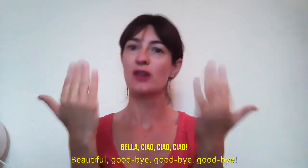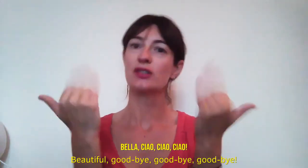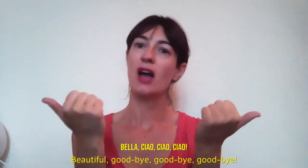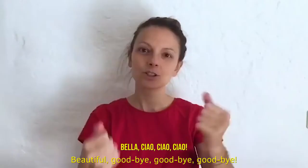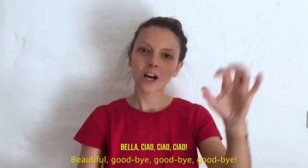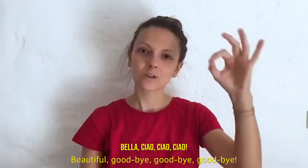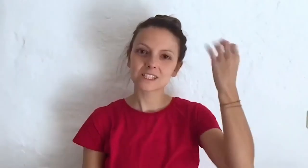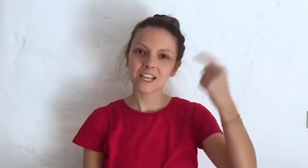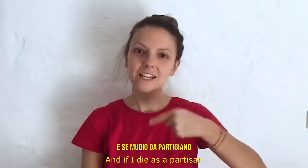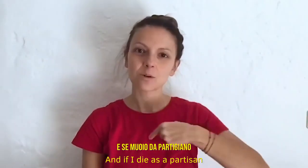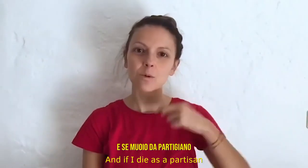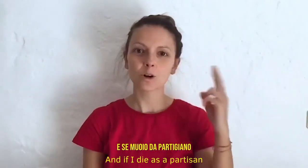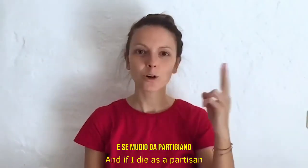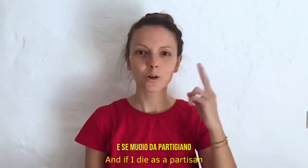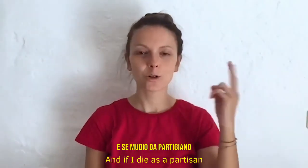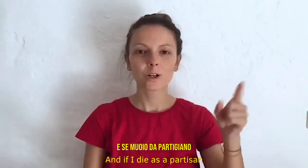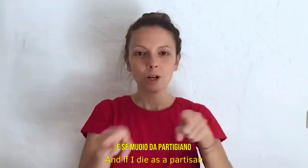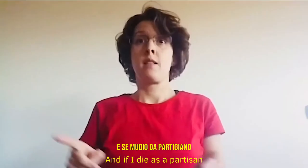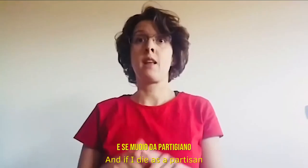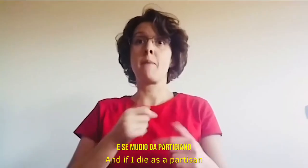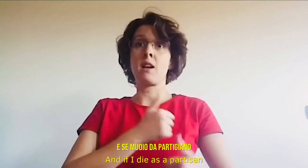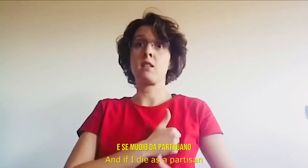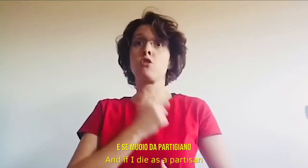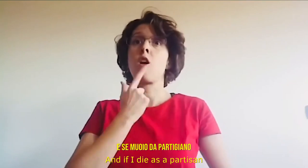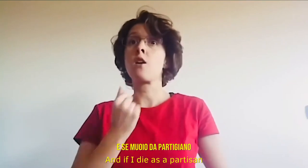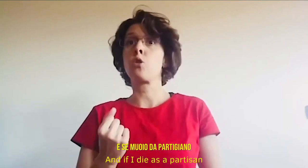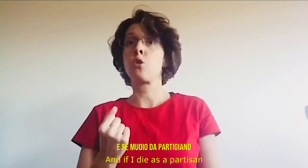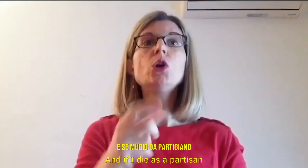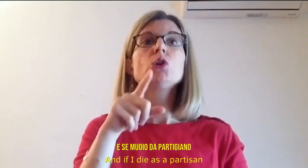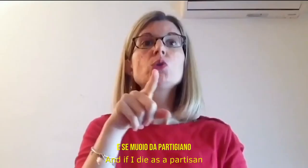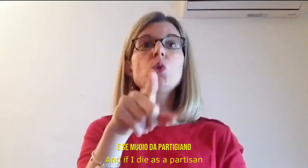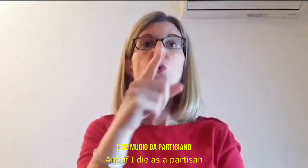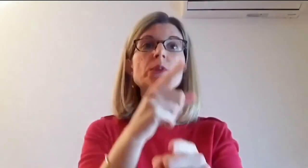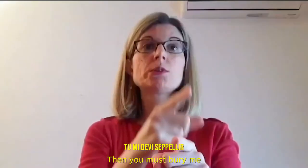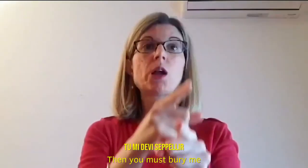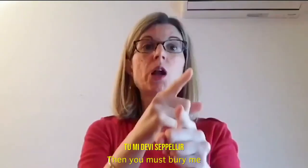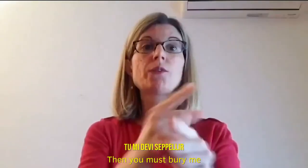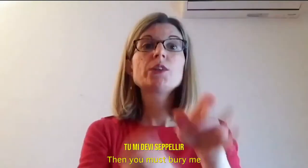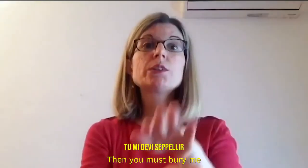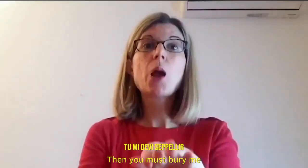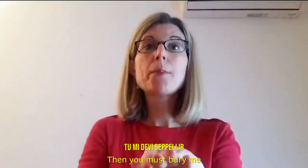ciao, ciao. E se muoio da partigiano, tu mi devi